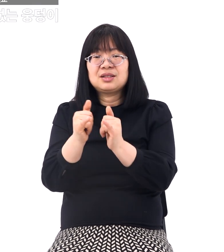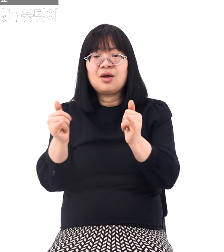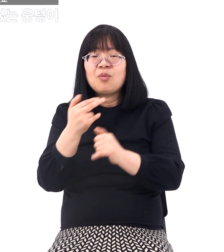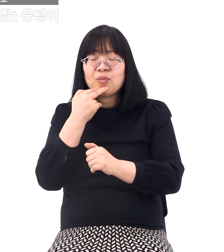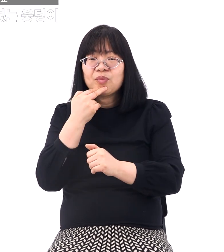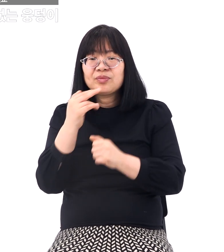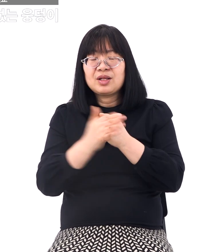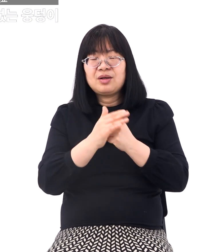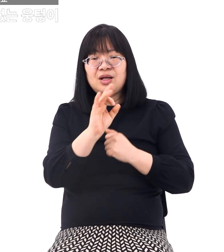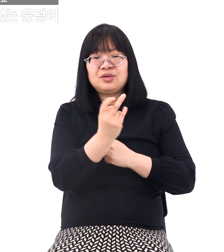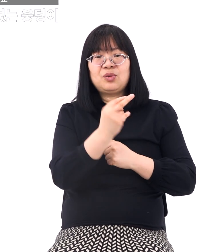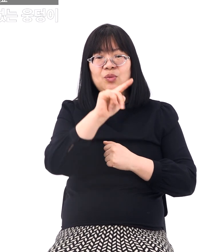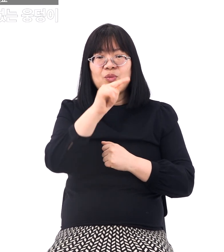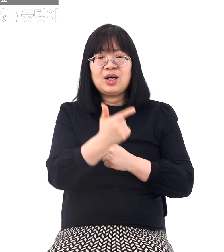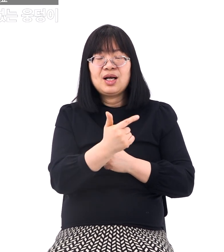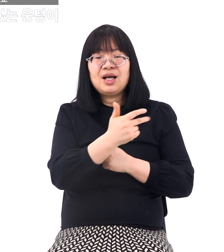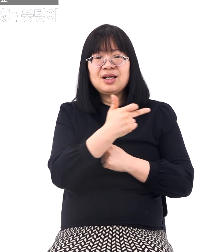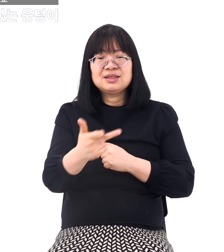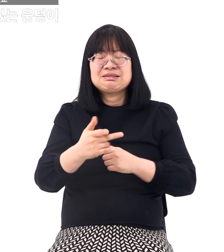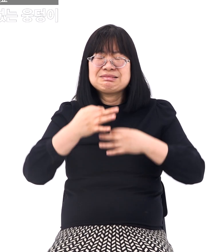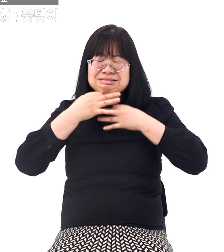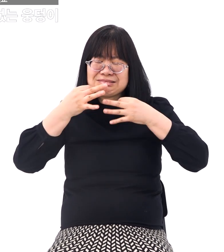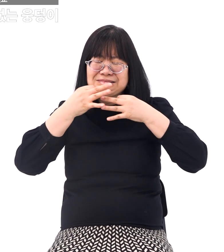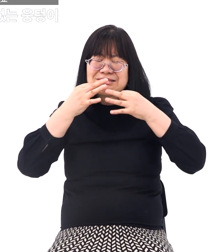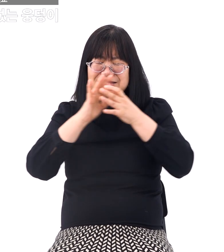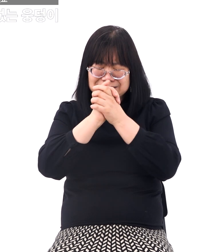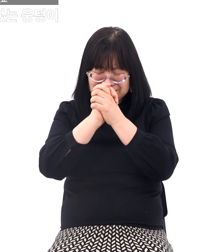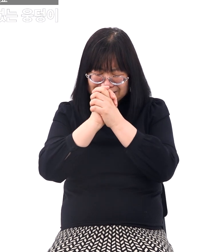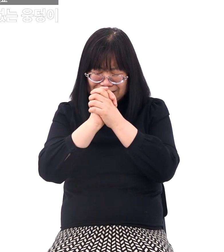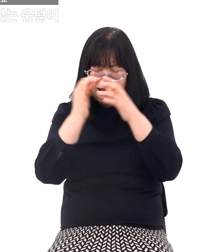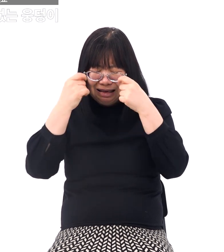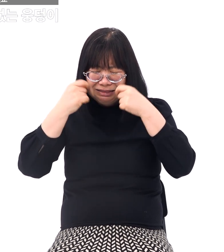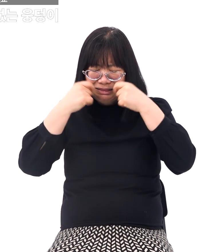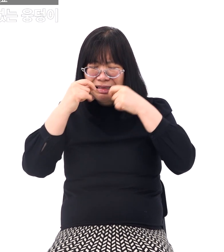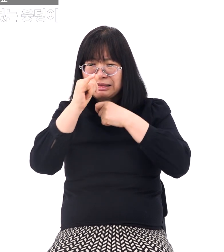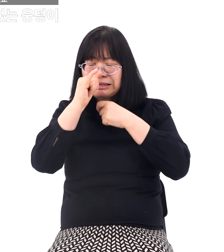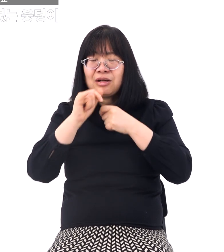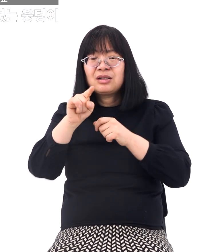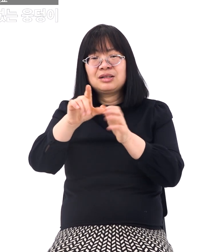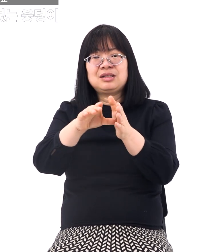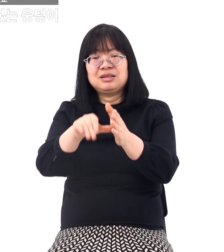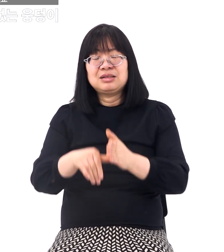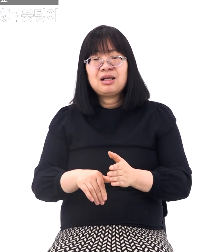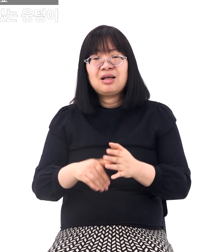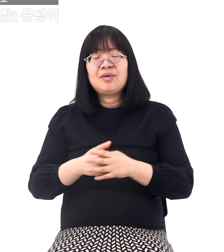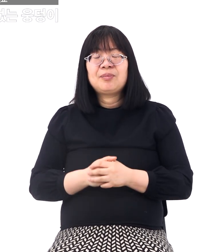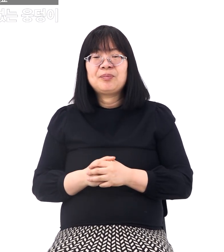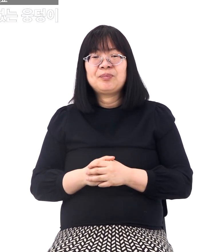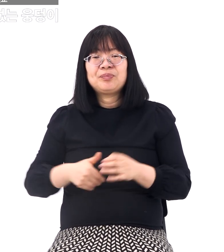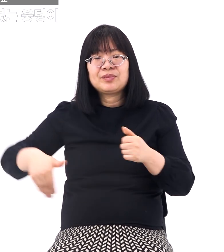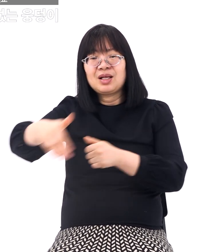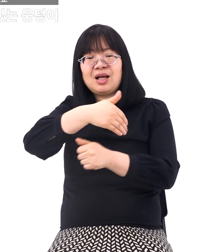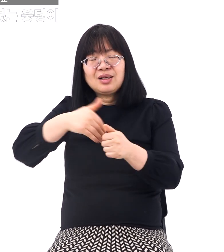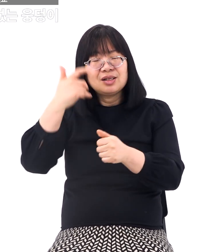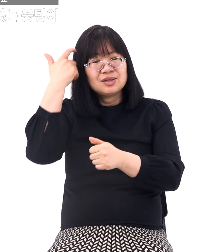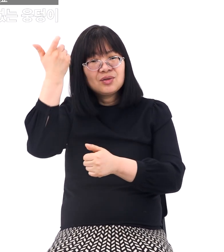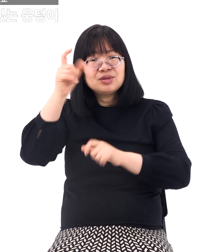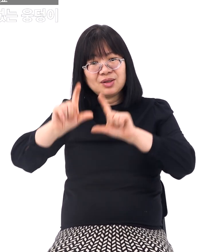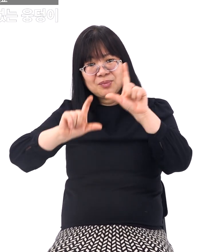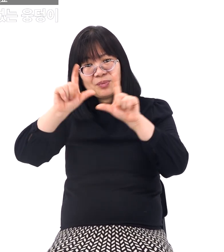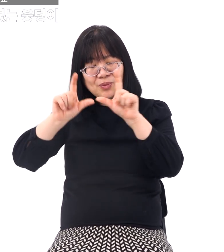요한이 크게 목 놓아 울어요. 그거는 그 시대의 전형적인 영적인